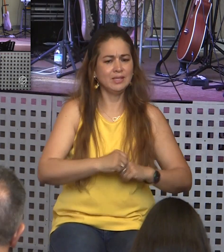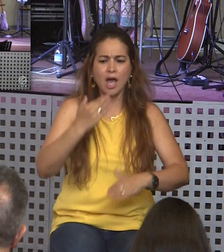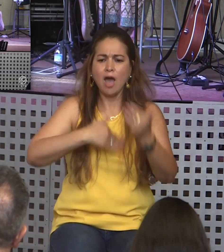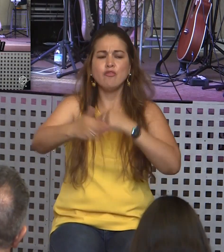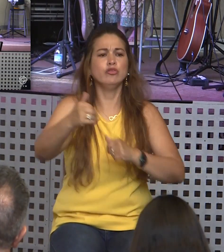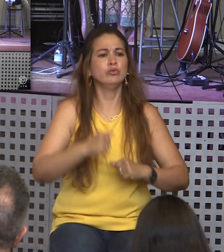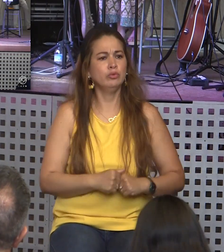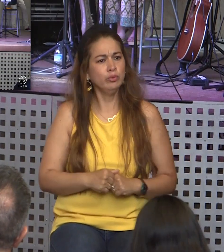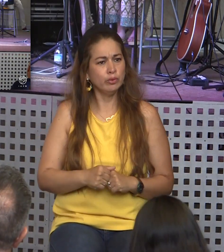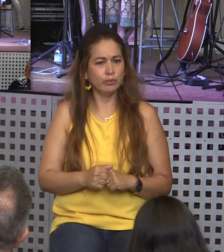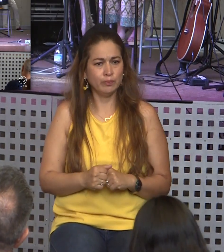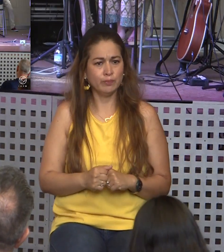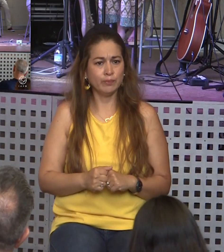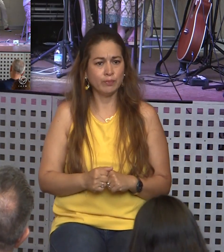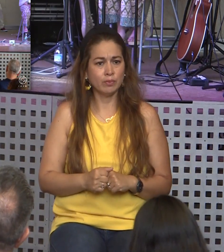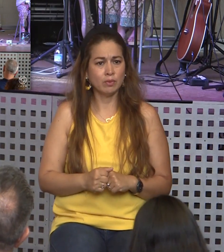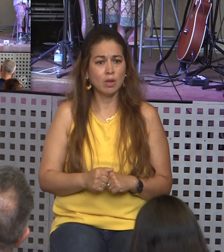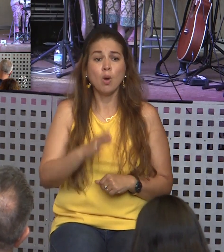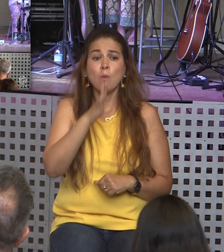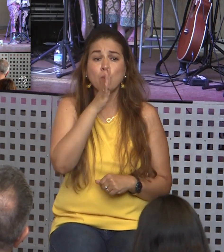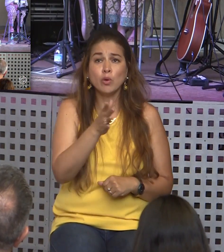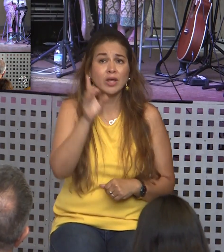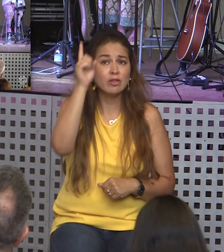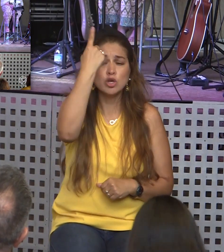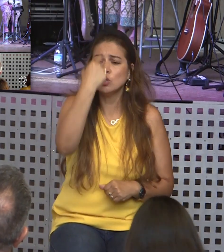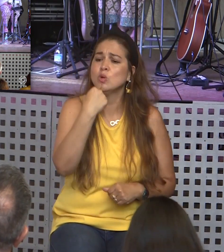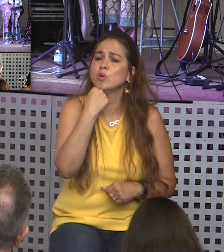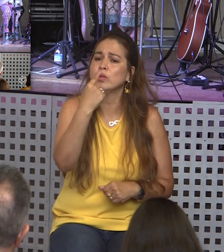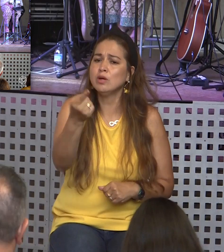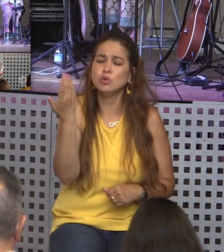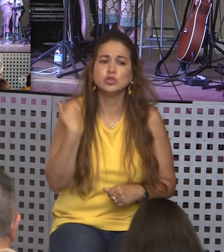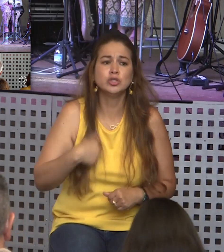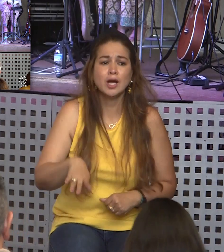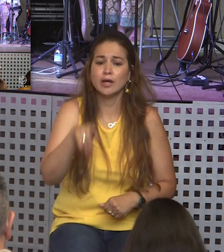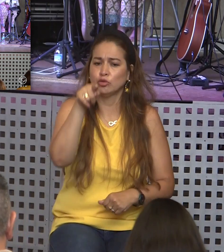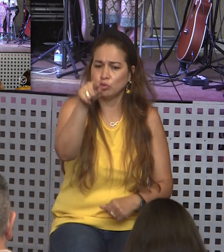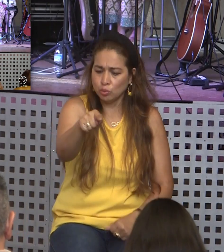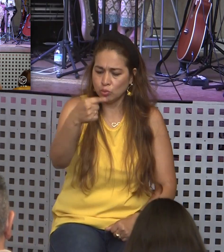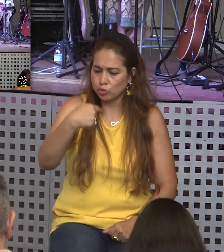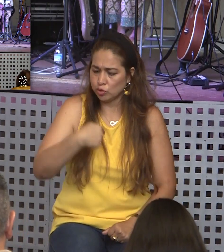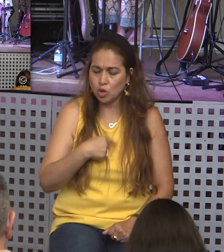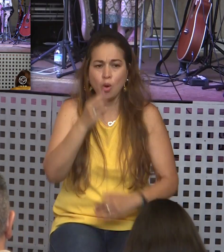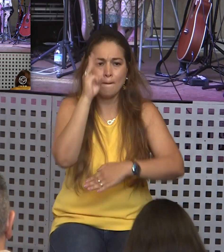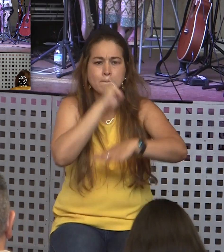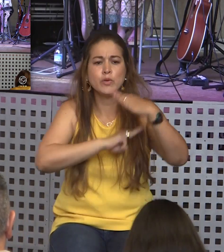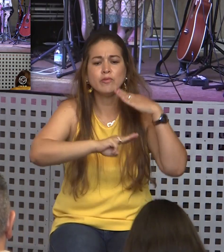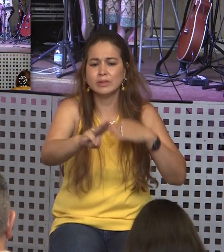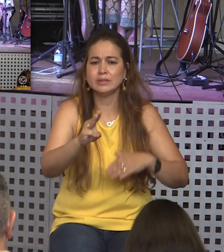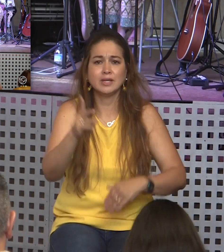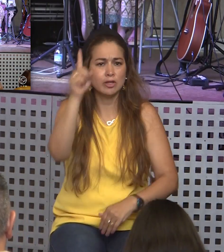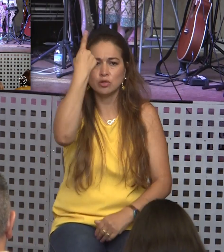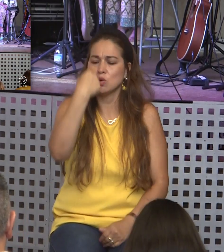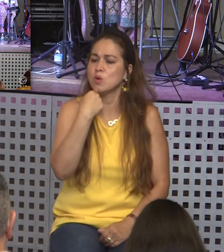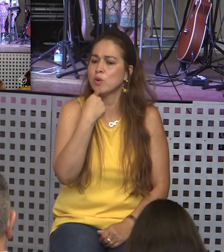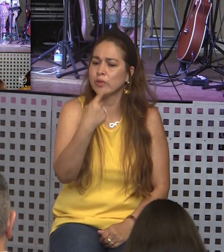es lo que estoy viviendo. Esta es la situación. Ese eres tú. Eso es profetizar.